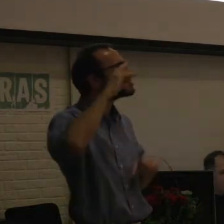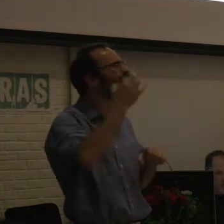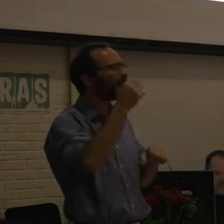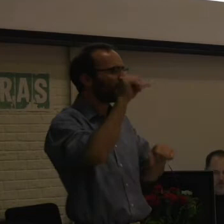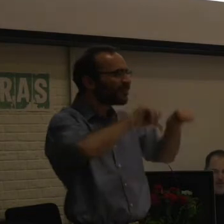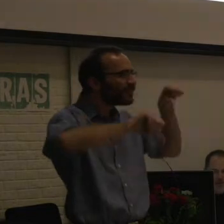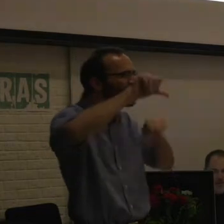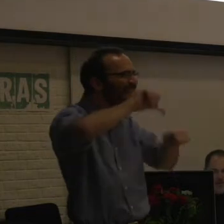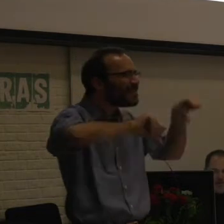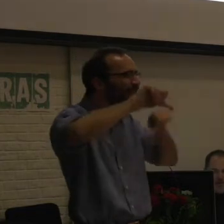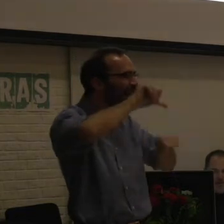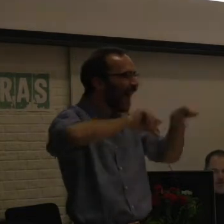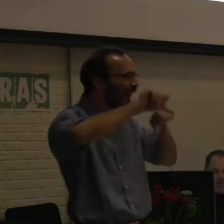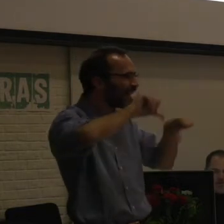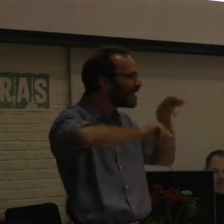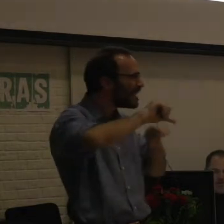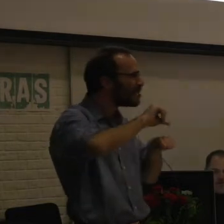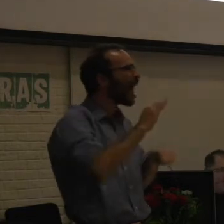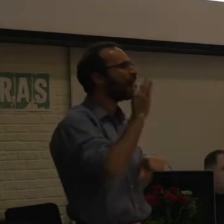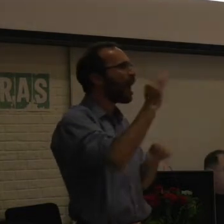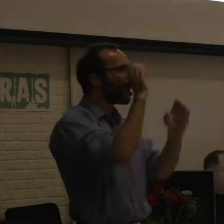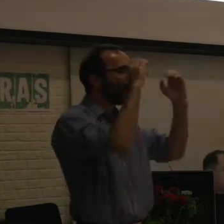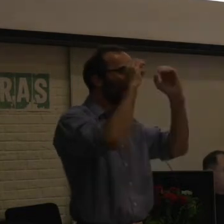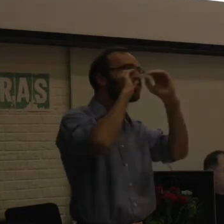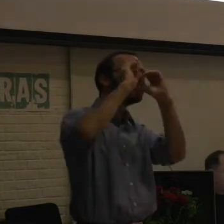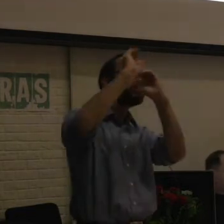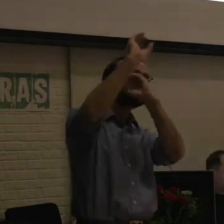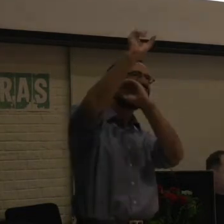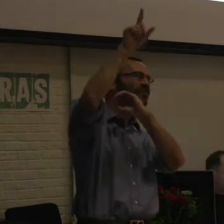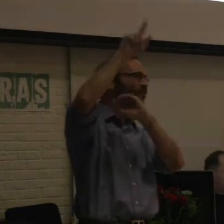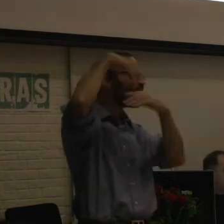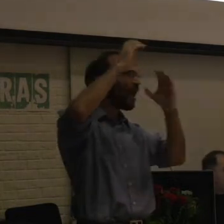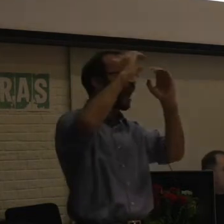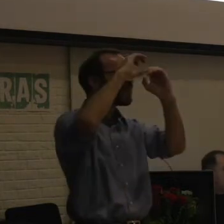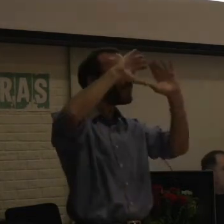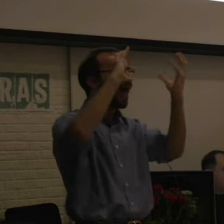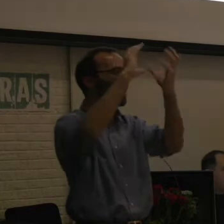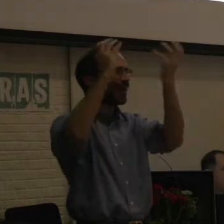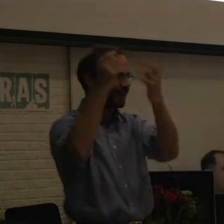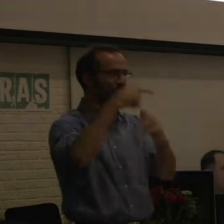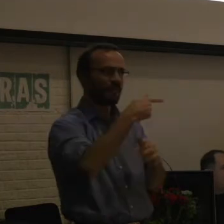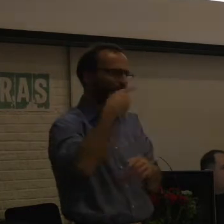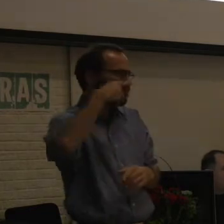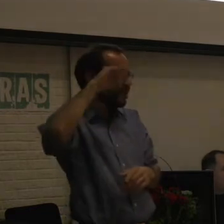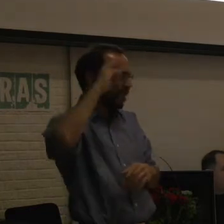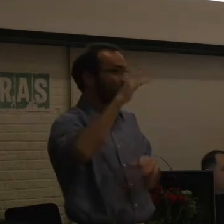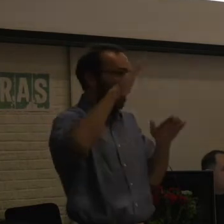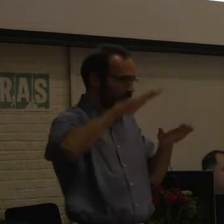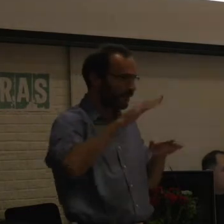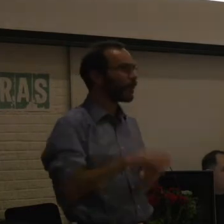astrológicos. Y bueno, ¿qué más cosas? Ah, sí, no sé si lo sabéis, pero Madrid tuvo un rey y además